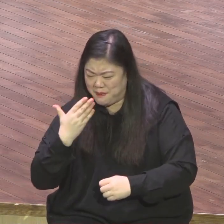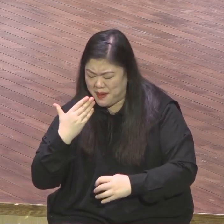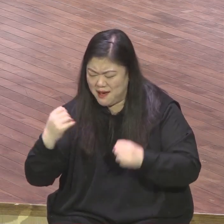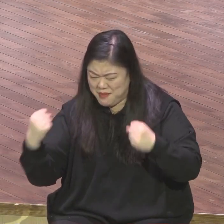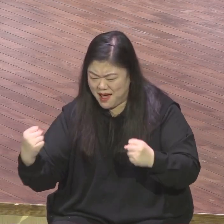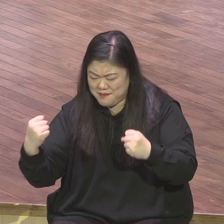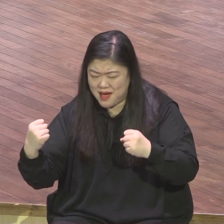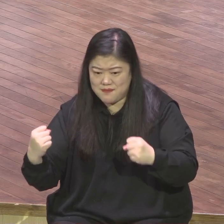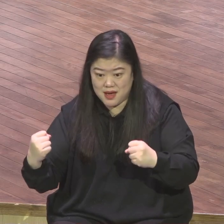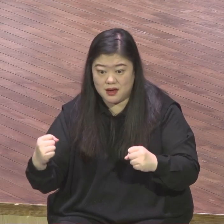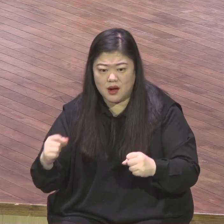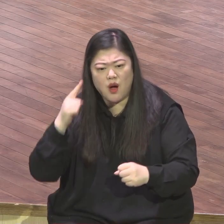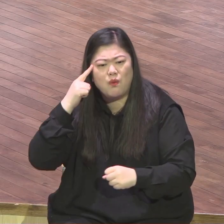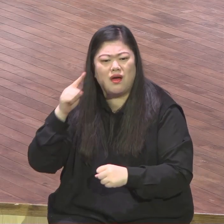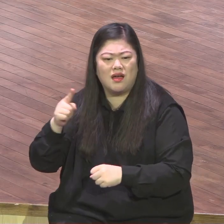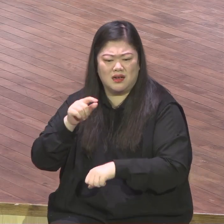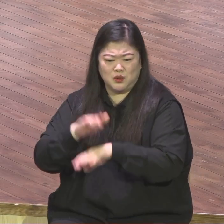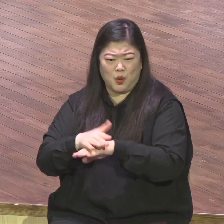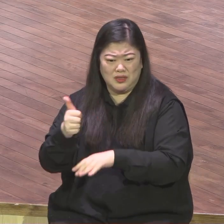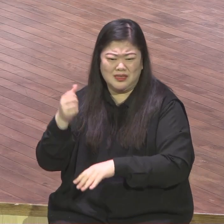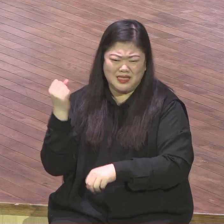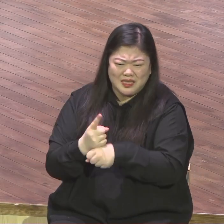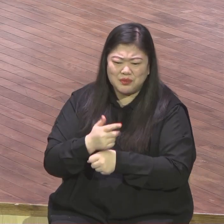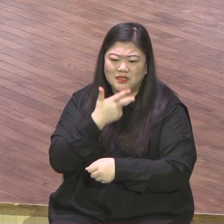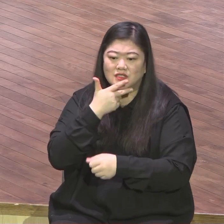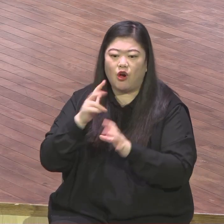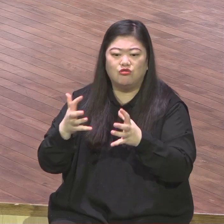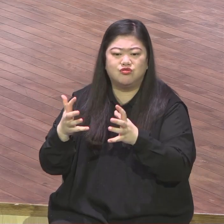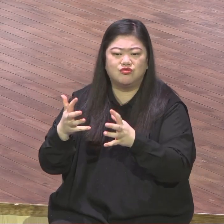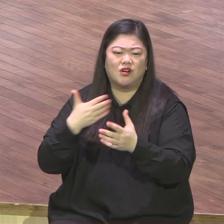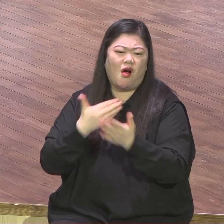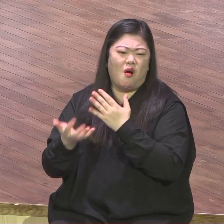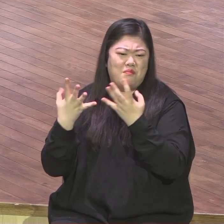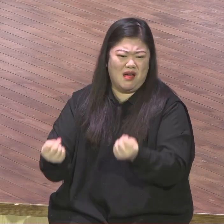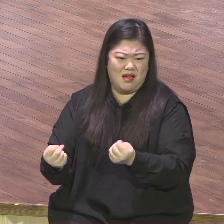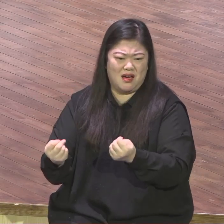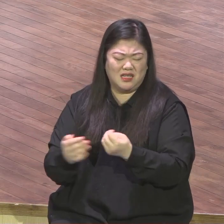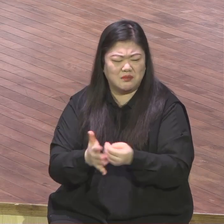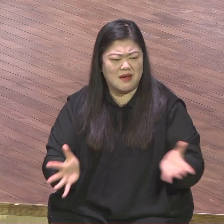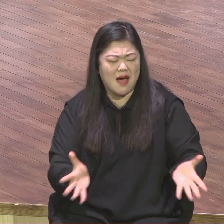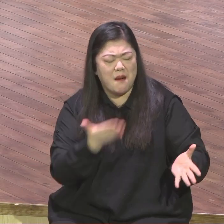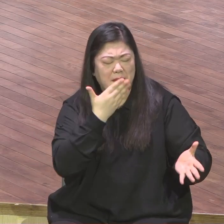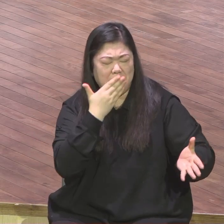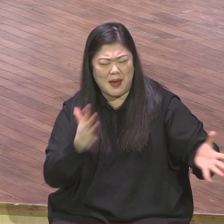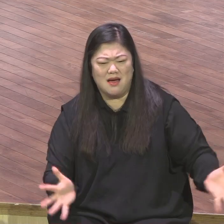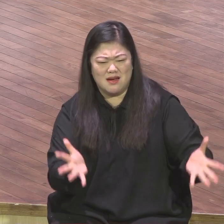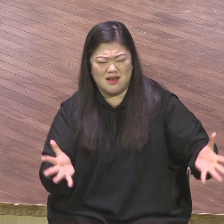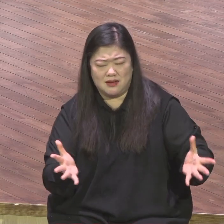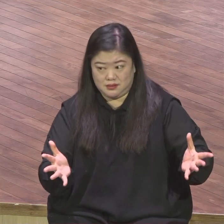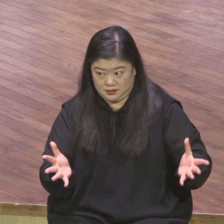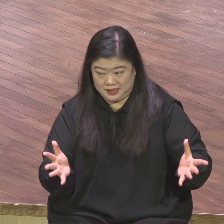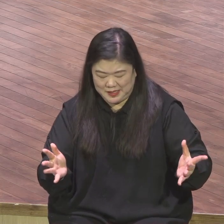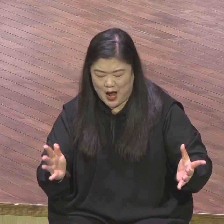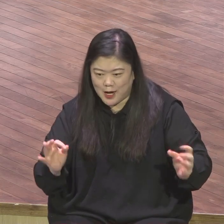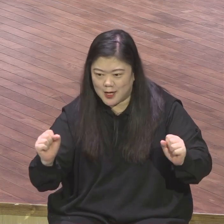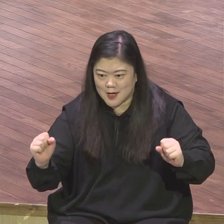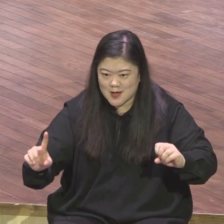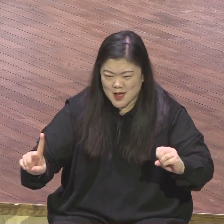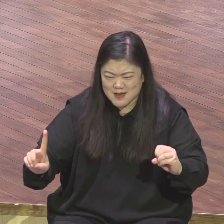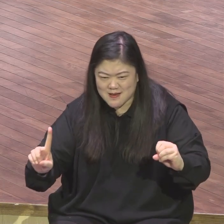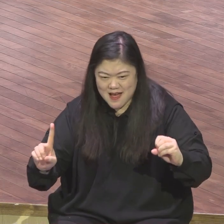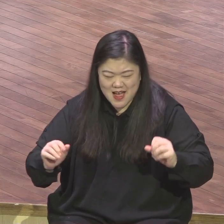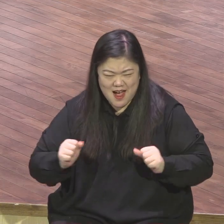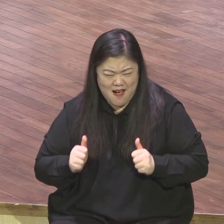우리도 할 수 있다라고 막 독려해 줬습니다. 동의해 주니까 선수들이 막 기가 죽어 있다가 막 힘이 나가지고 움직임을